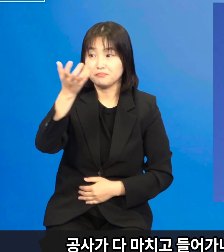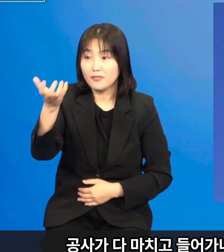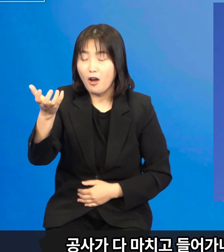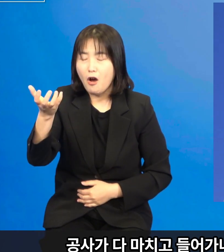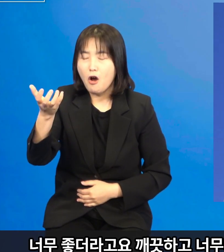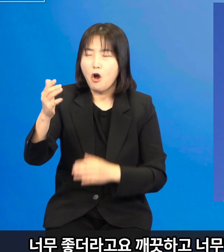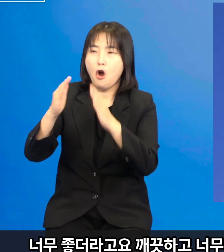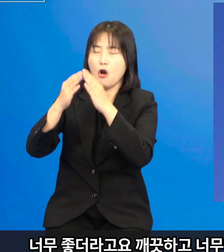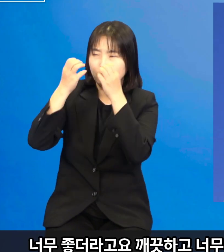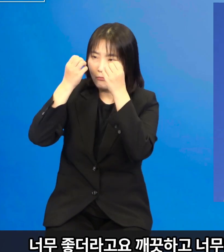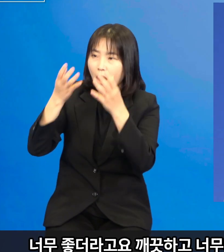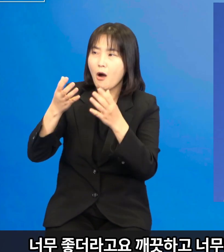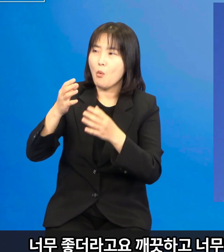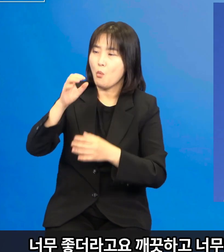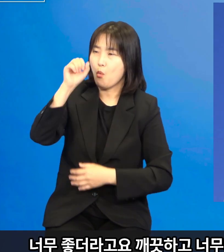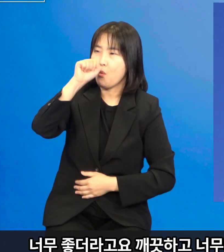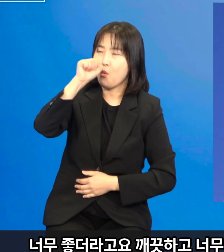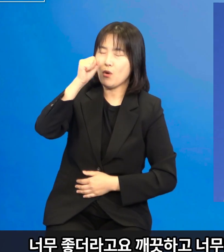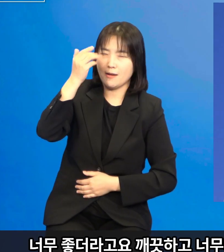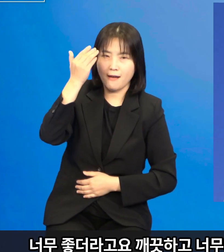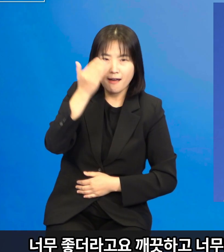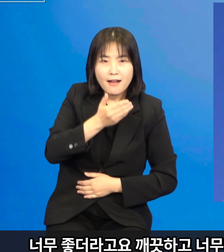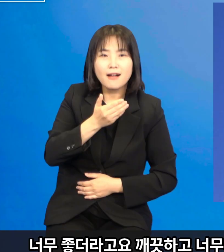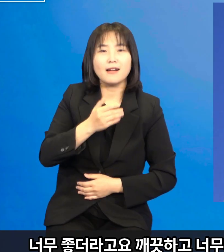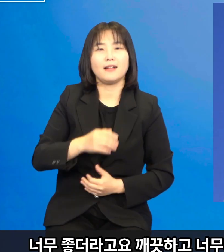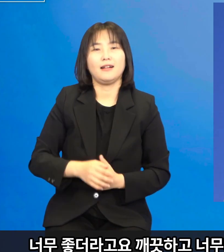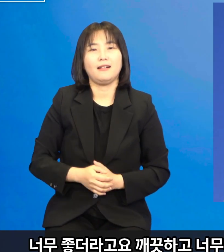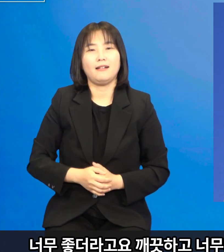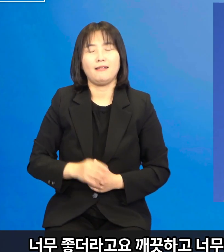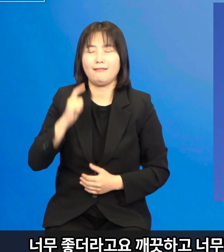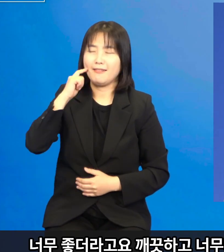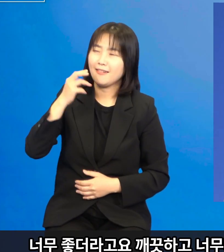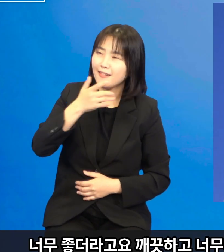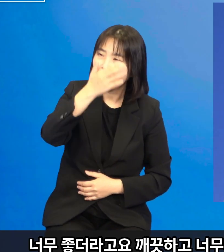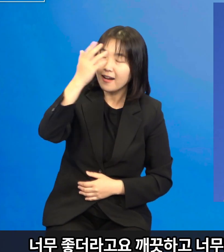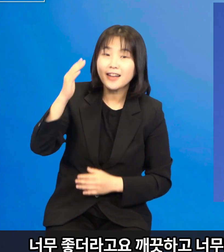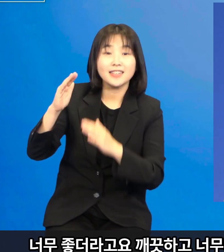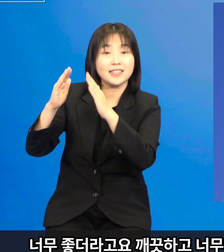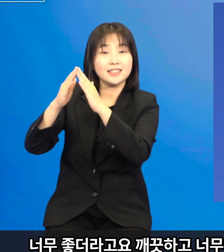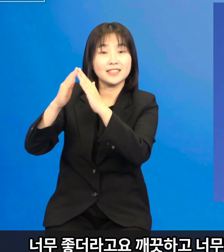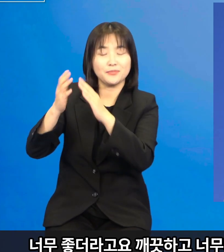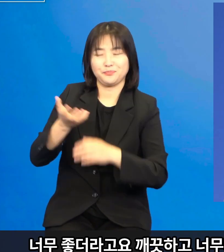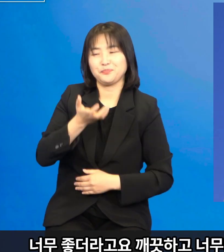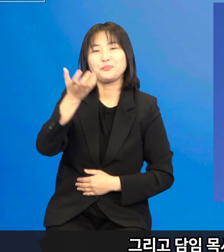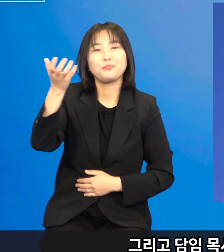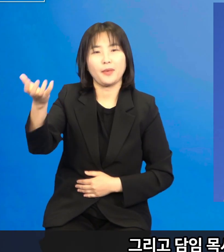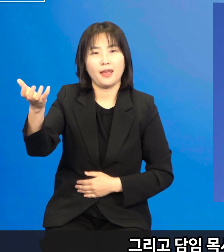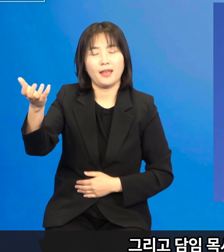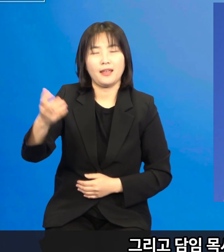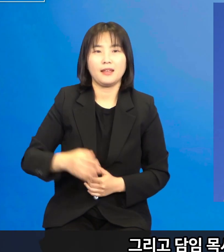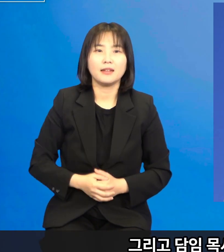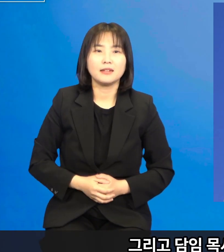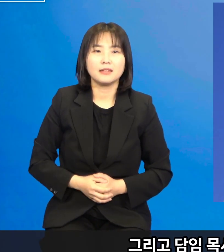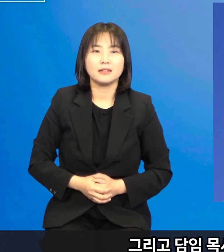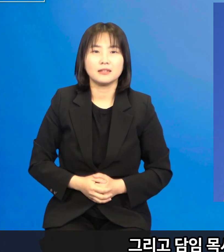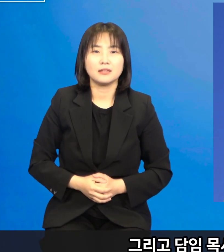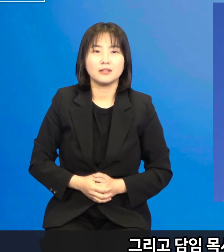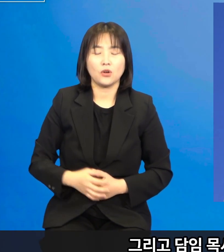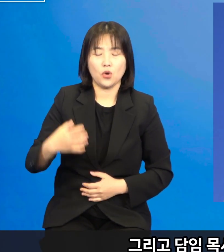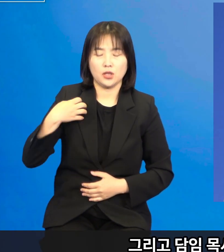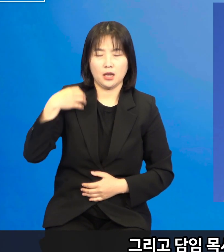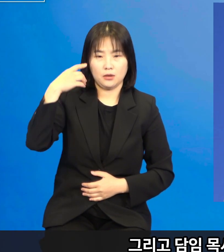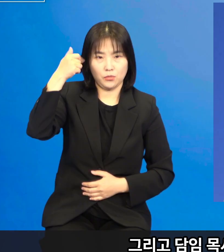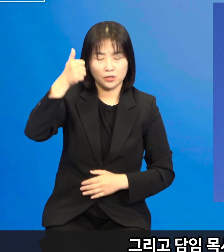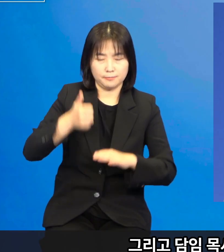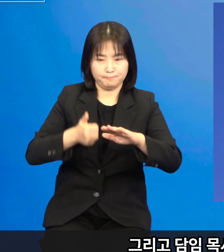새 집이 된 거예요. 너무 좋더라고요. 깨끗하고 너무나 아름다운 집에 있게 된 겁니다. 그리고 담임 목사 취임을